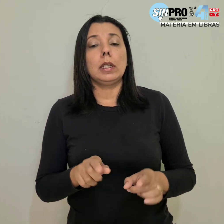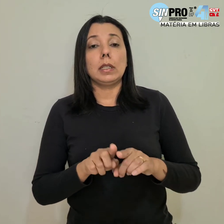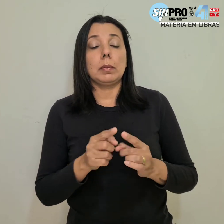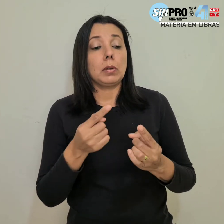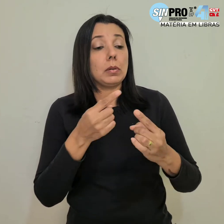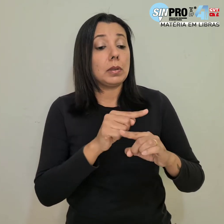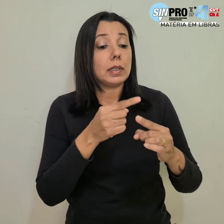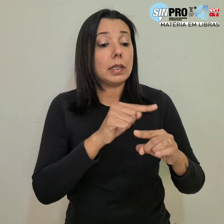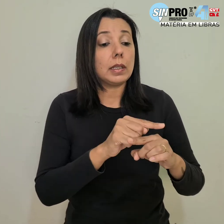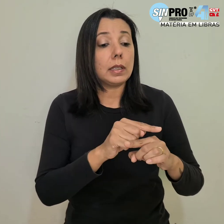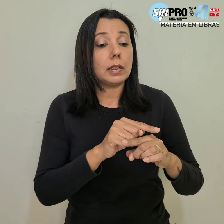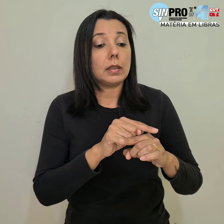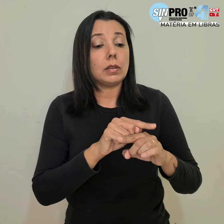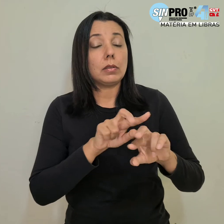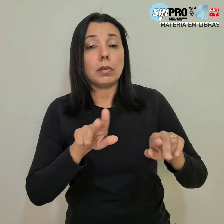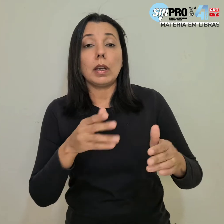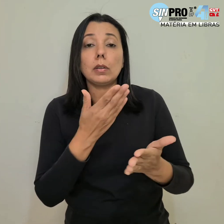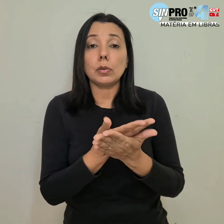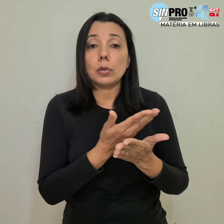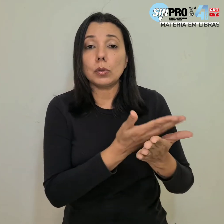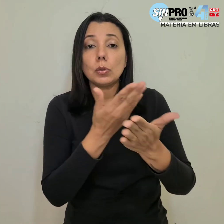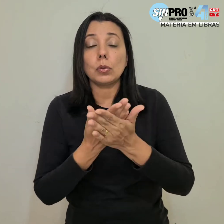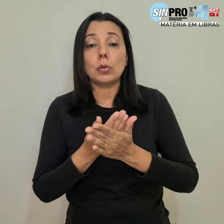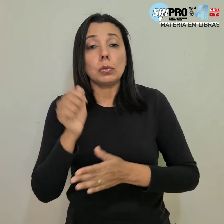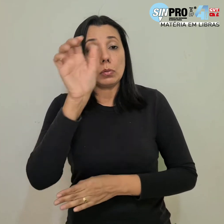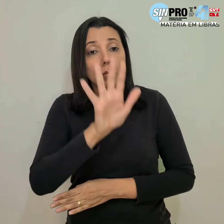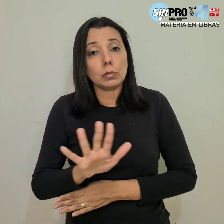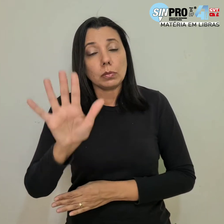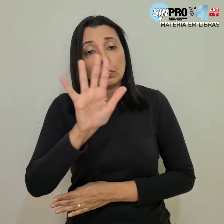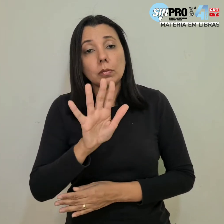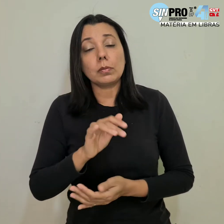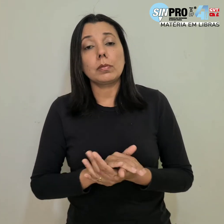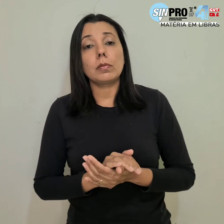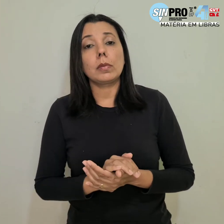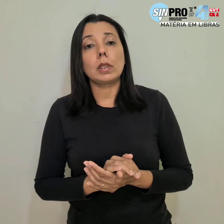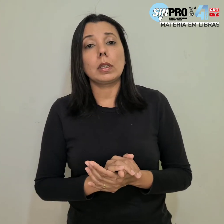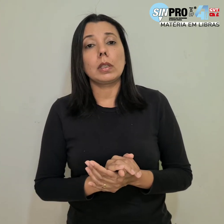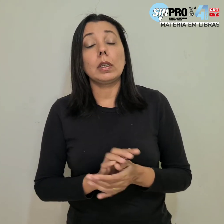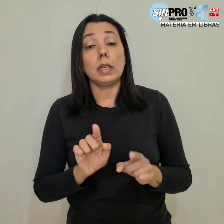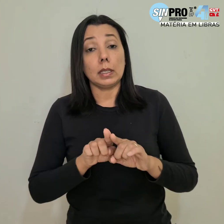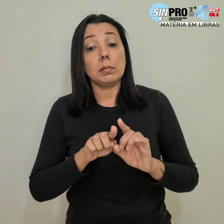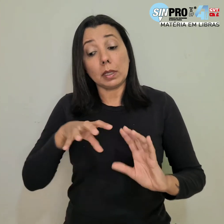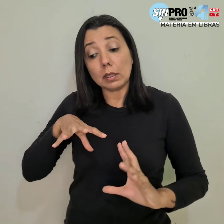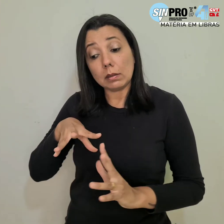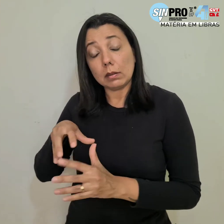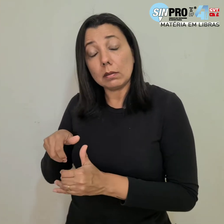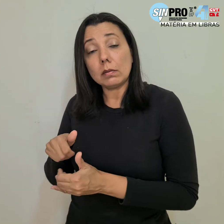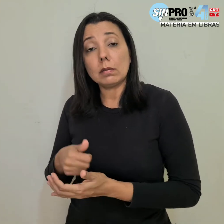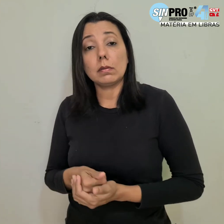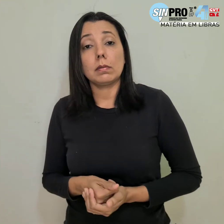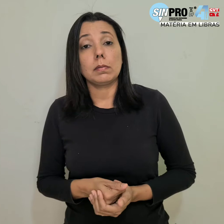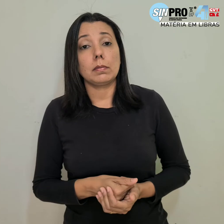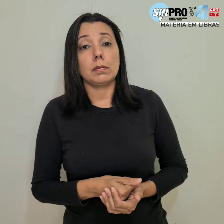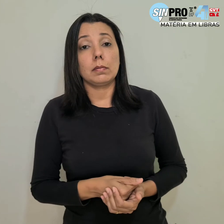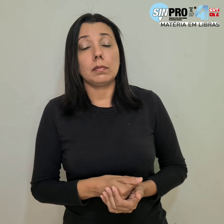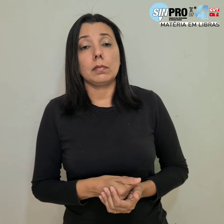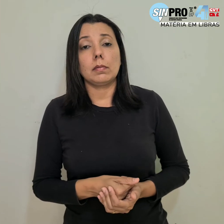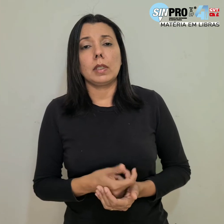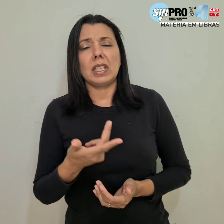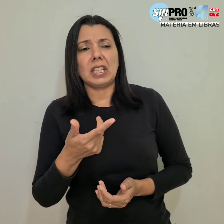contrariando respeitados estudos nacionais e internacionais que